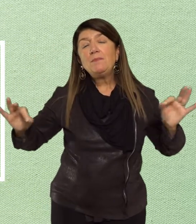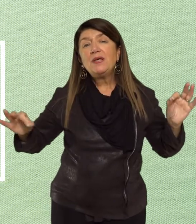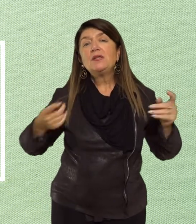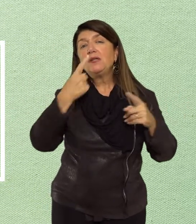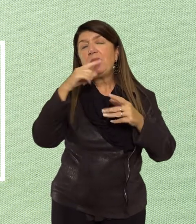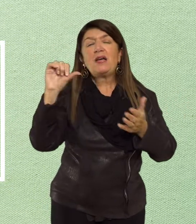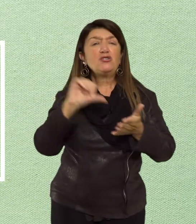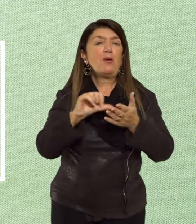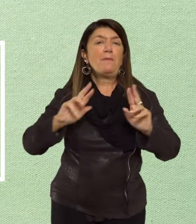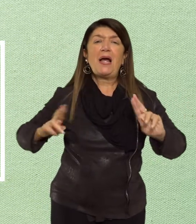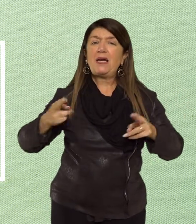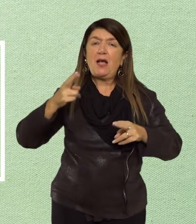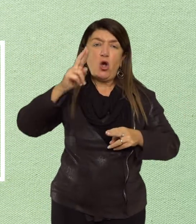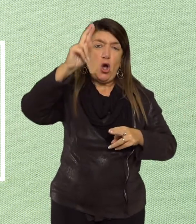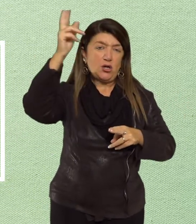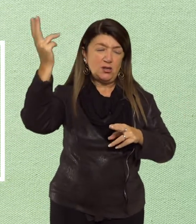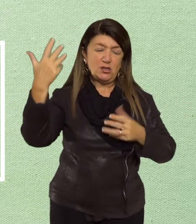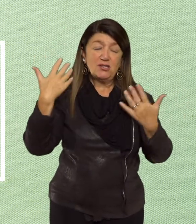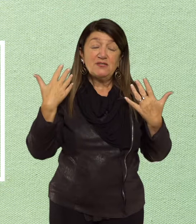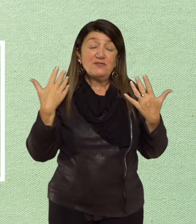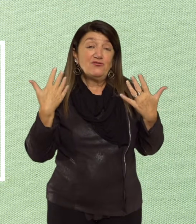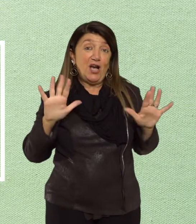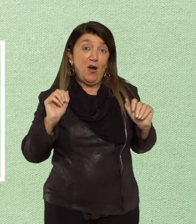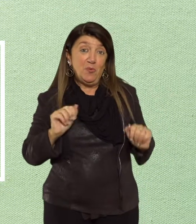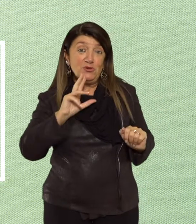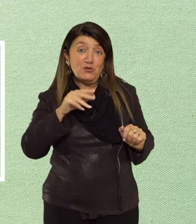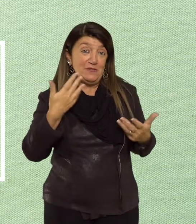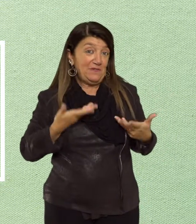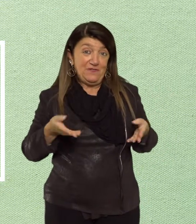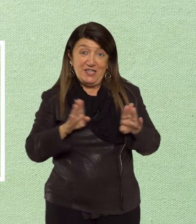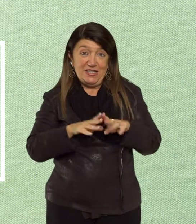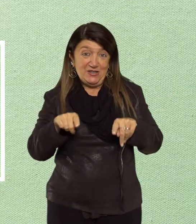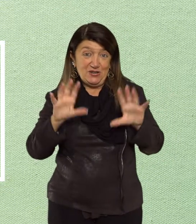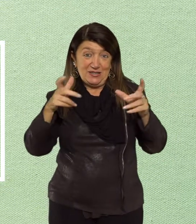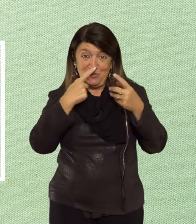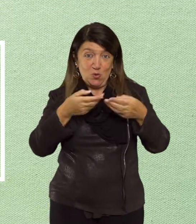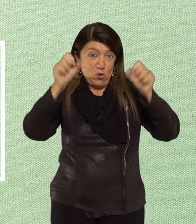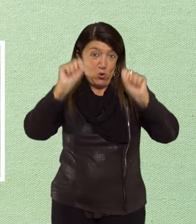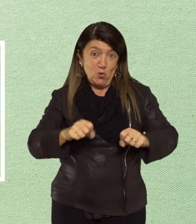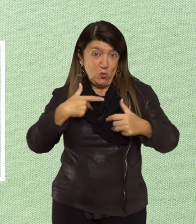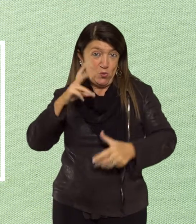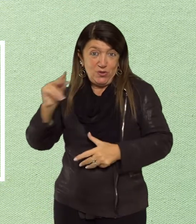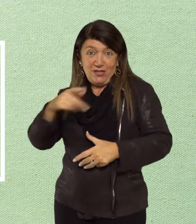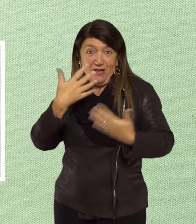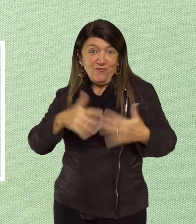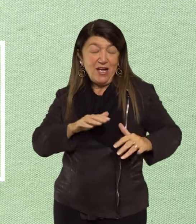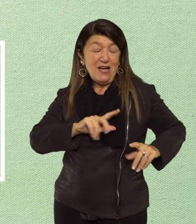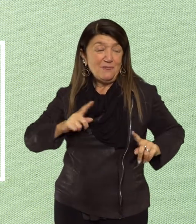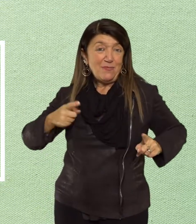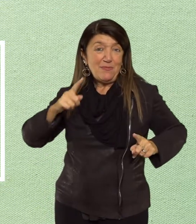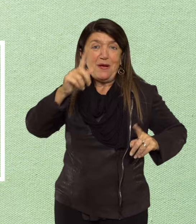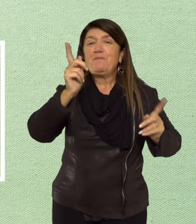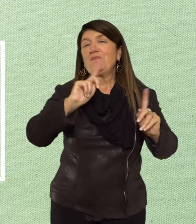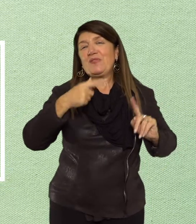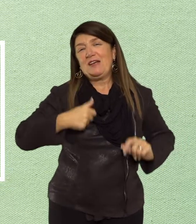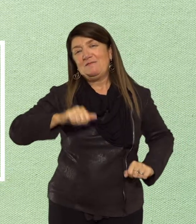misti. Direi che potremmo già chiudere qui la trasmissione, ma noi siamo insistenti, quindi andremo avanti. Allora,